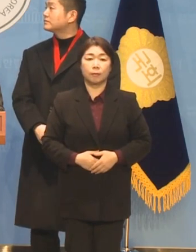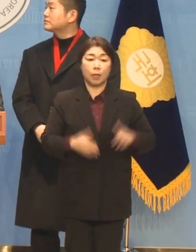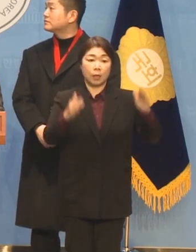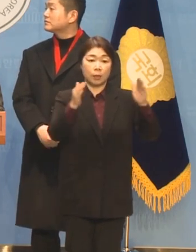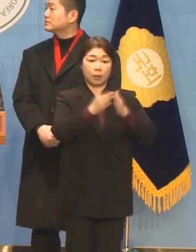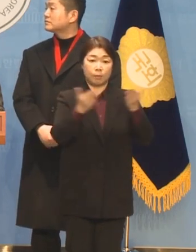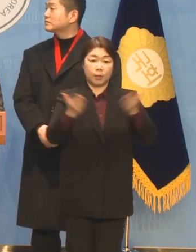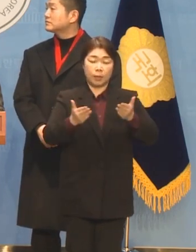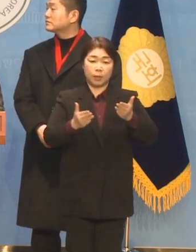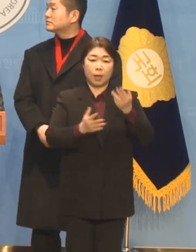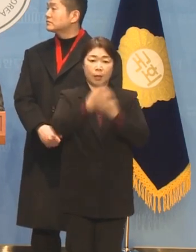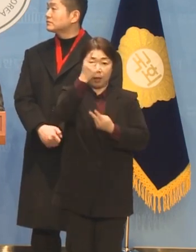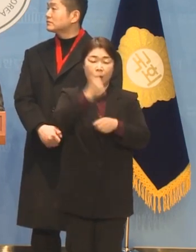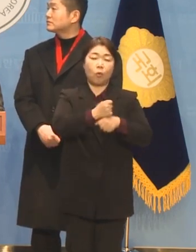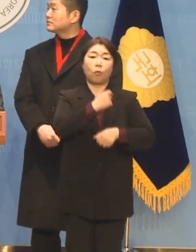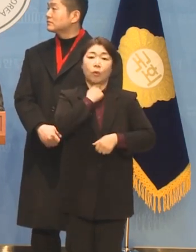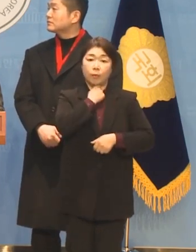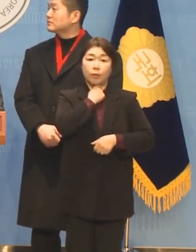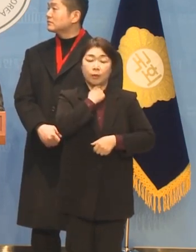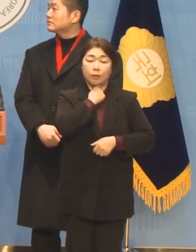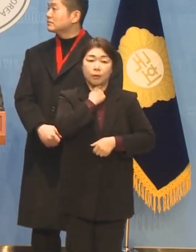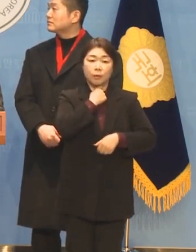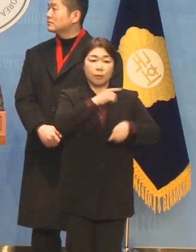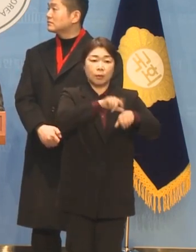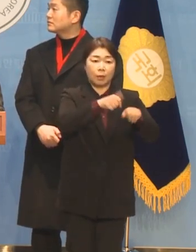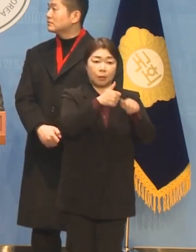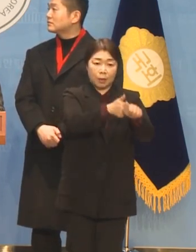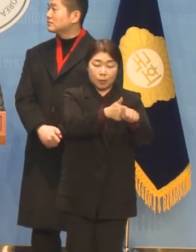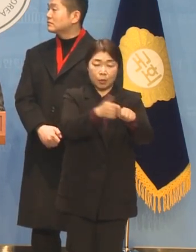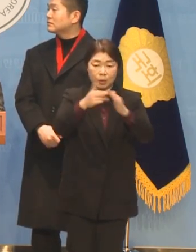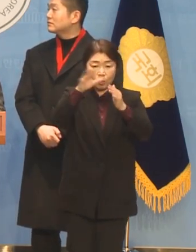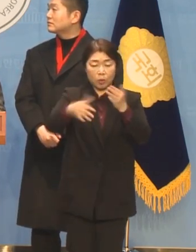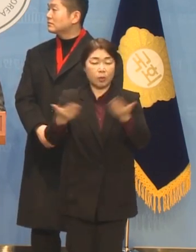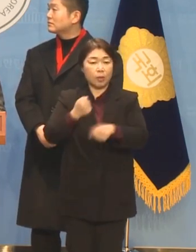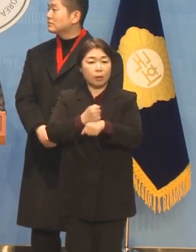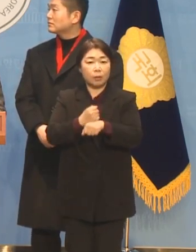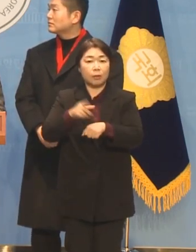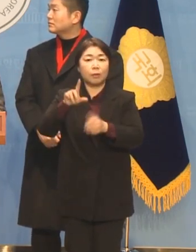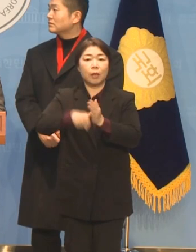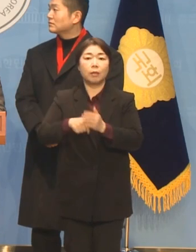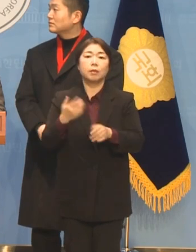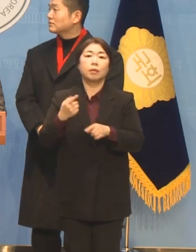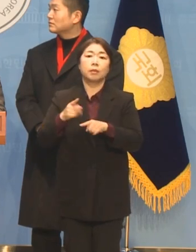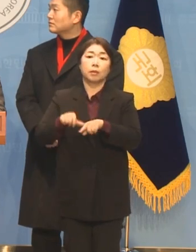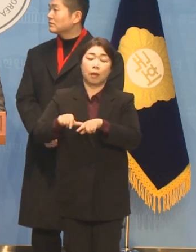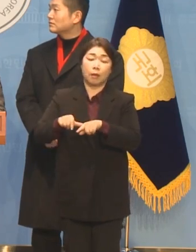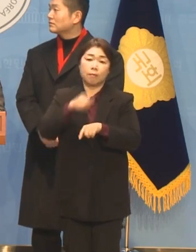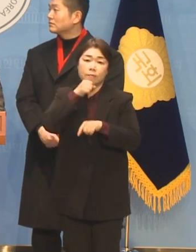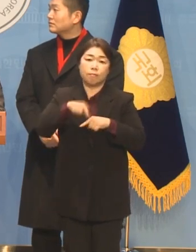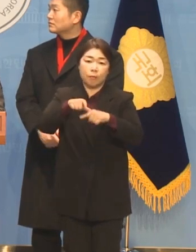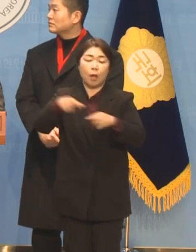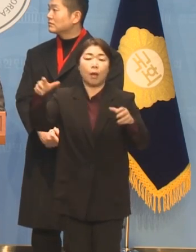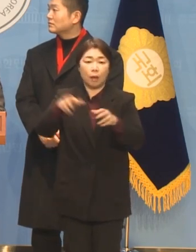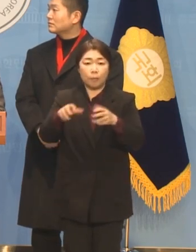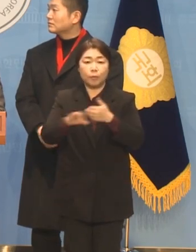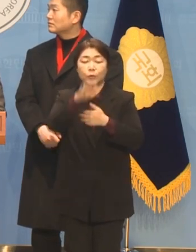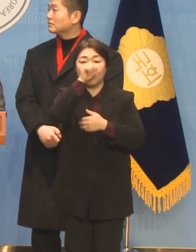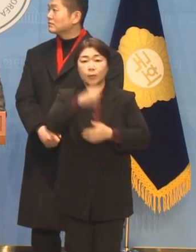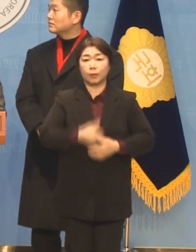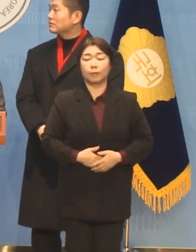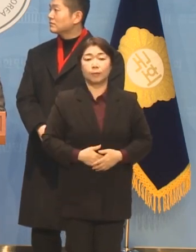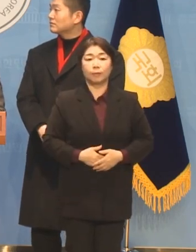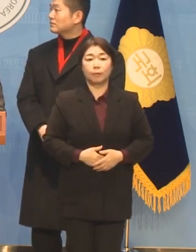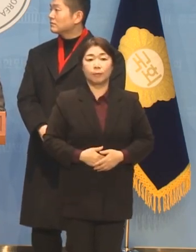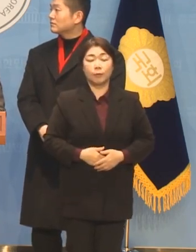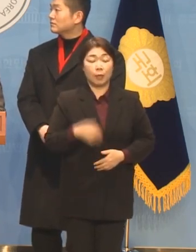일체를 시도합니다. 시차근무, 재택근무, 근무 마일리지의 하이브리드 근무를 통해 가능합니다. 직장인도 우리